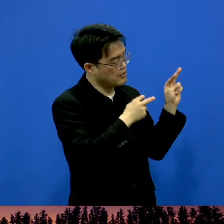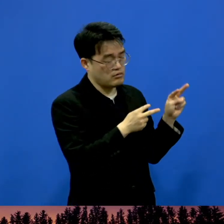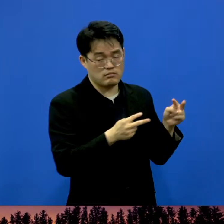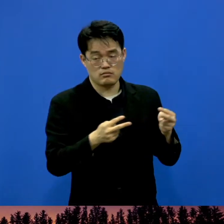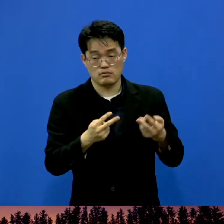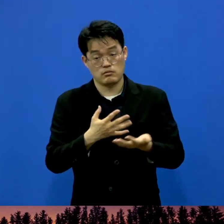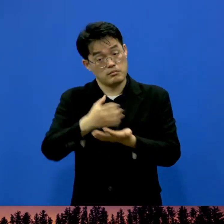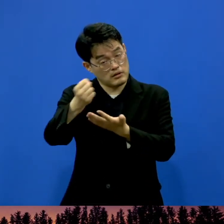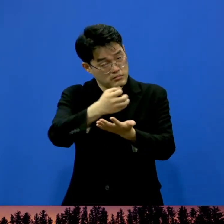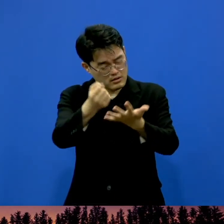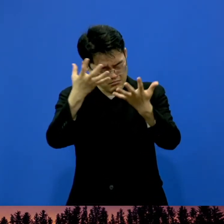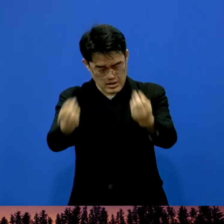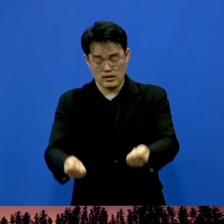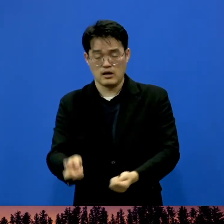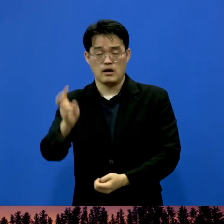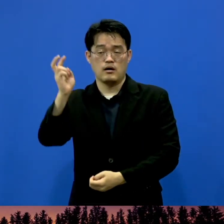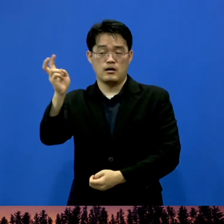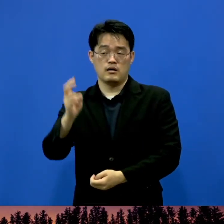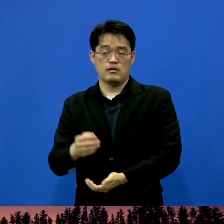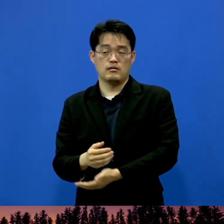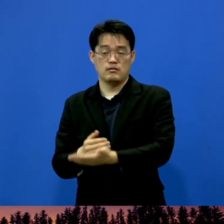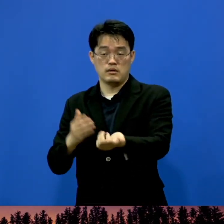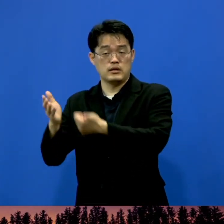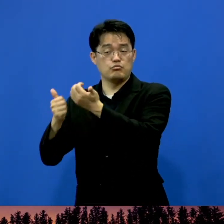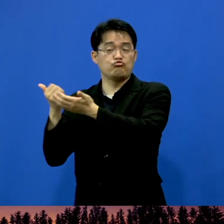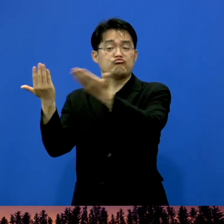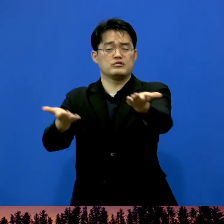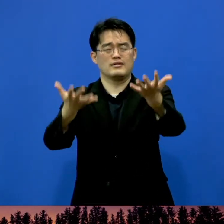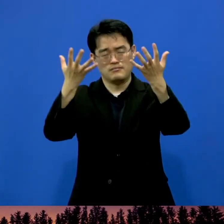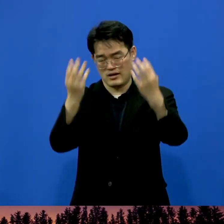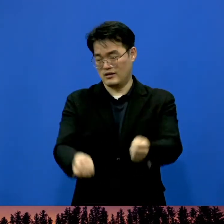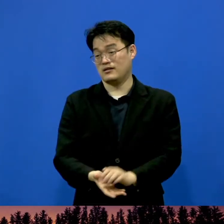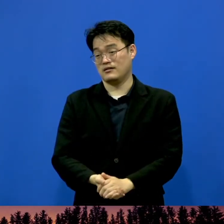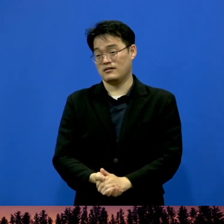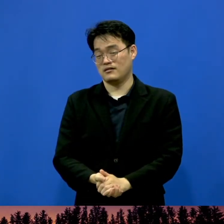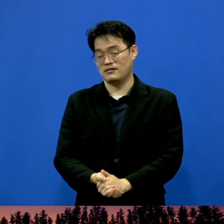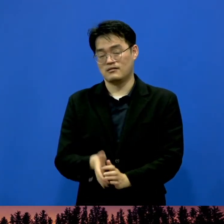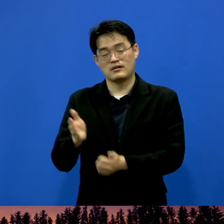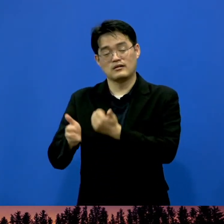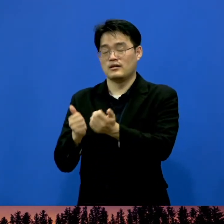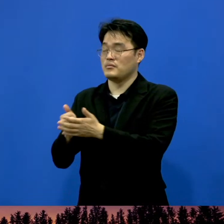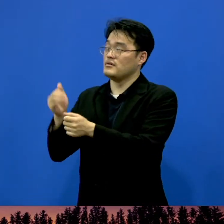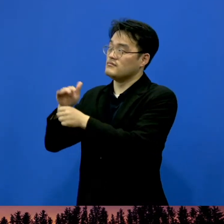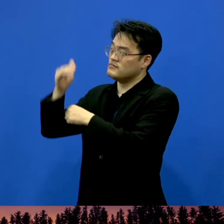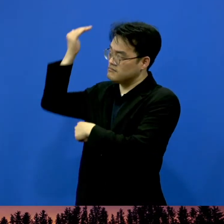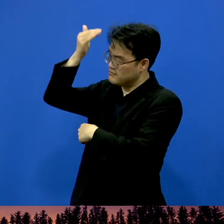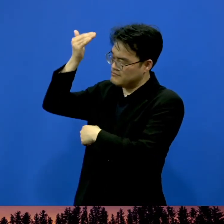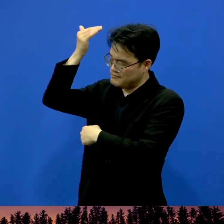많아요. 주신 게 너무 많아요. 하나님 우리를 너무 사랑하세요.